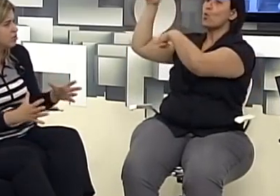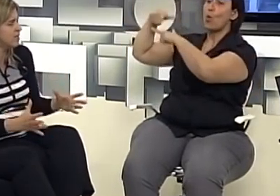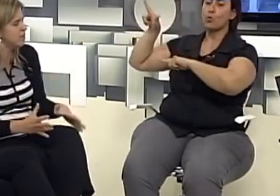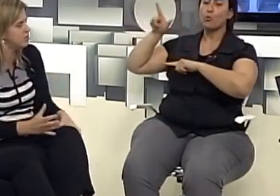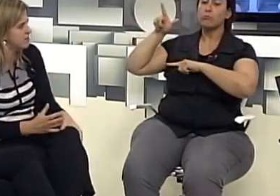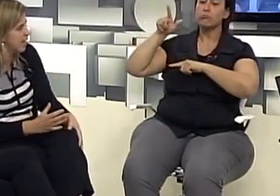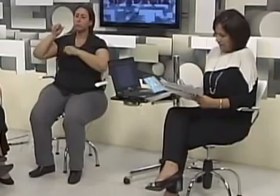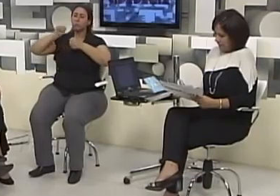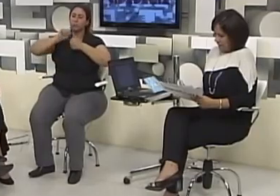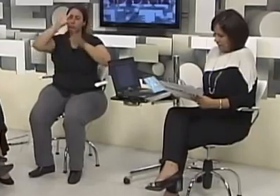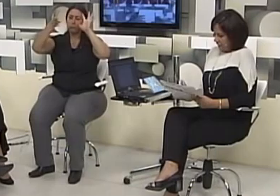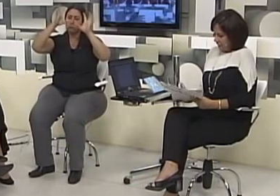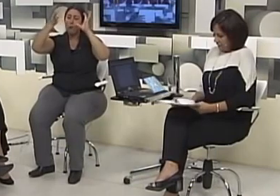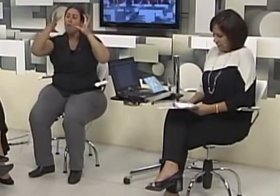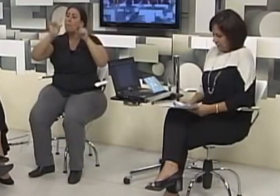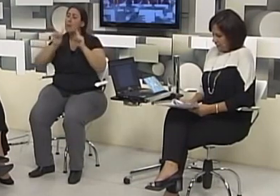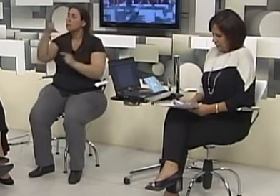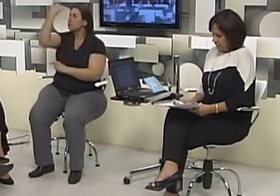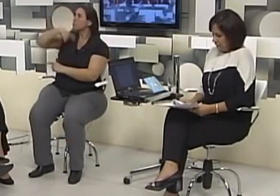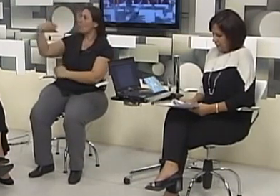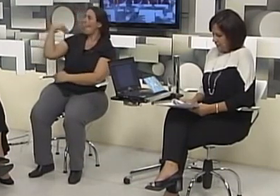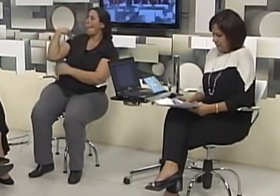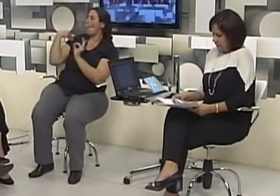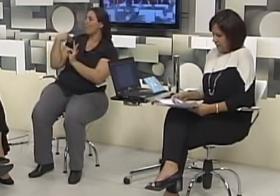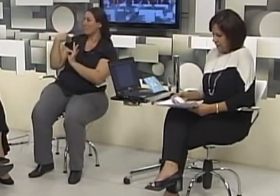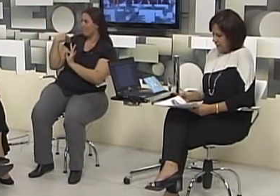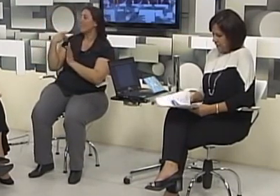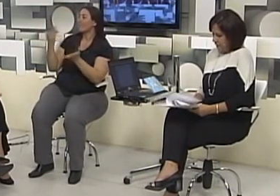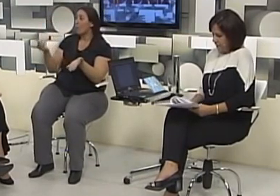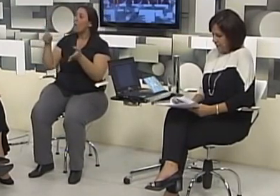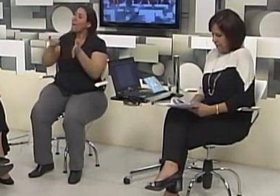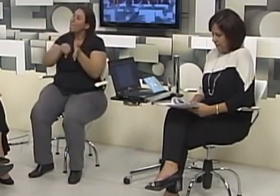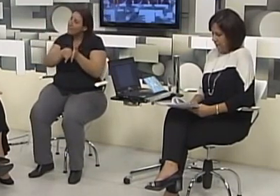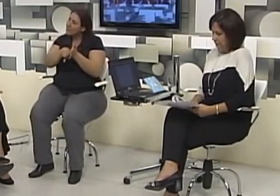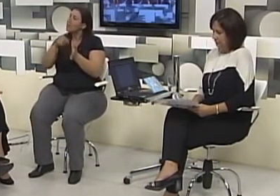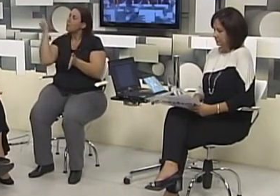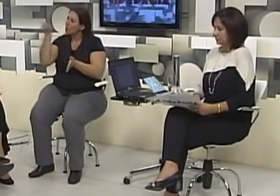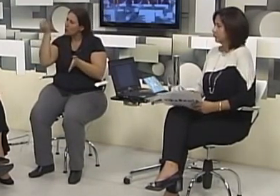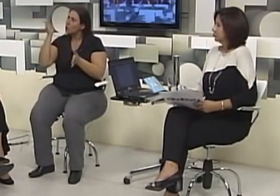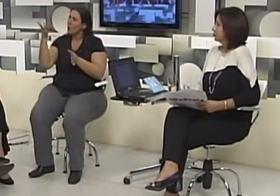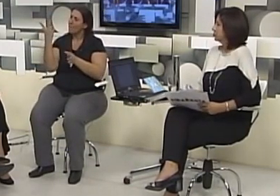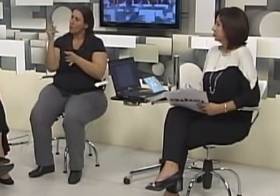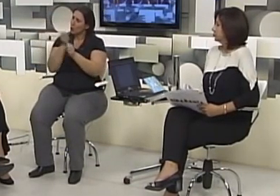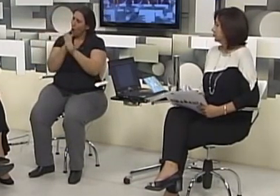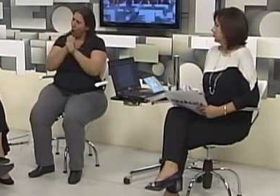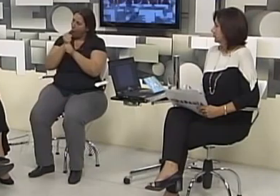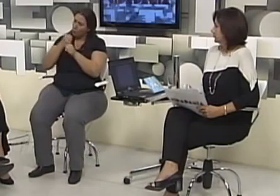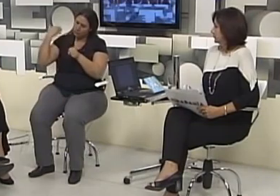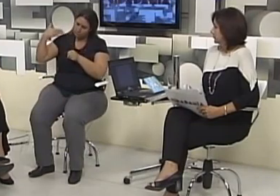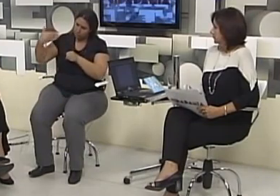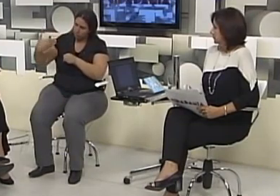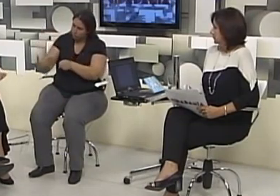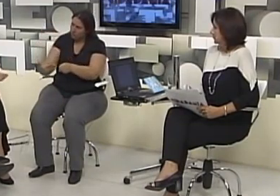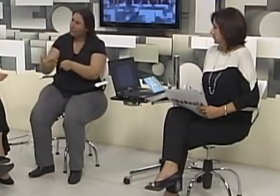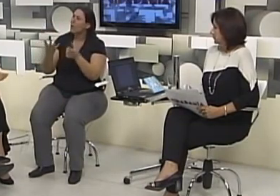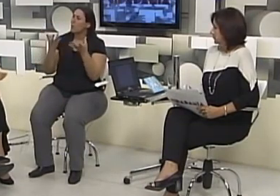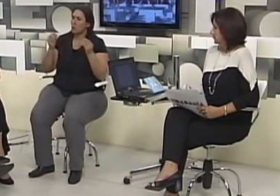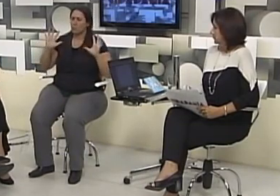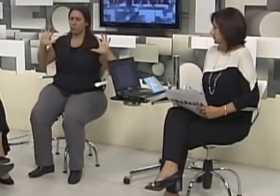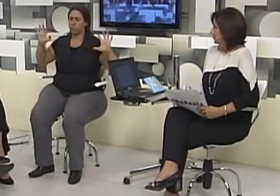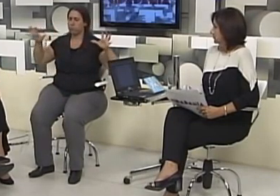social, e não só da demanda social, mas da pesquisa, porque a gente tem, nos últimos 20 anos, congregado muitos